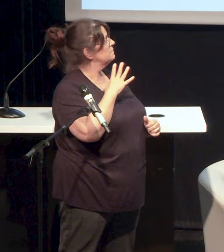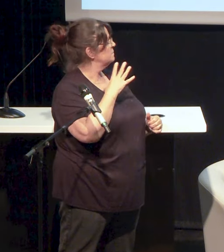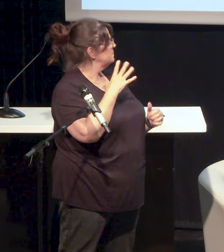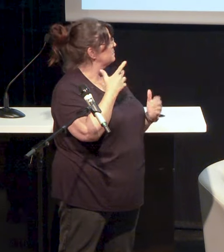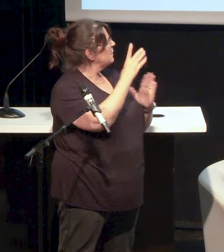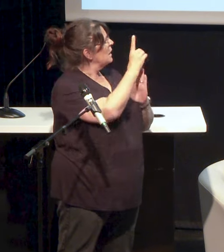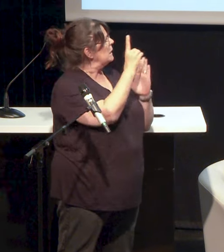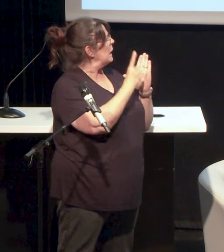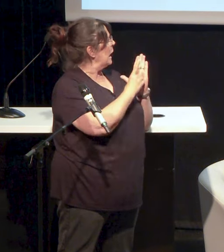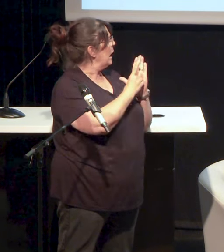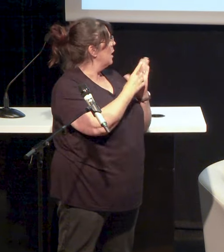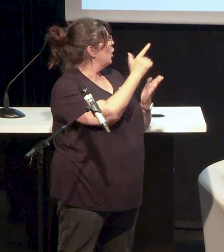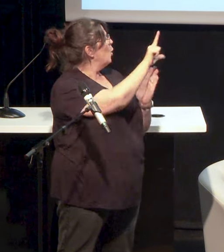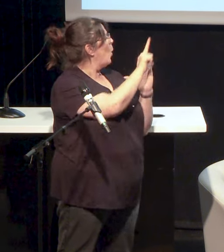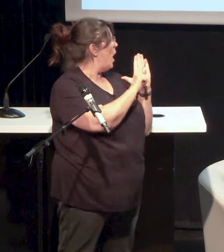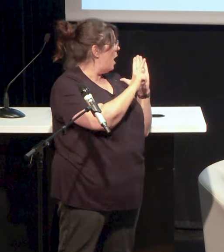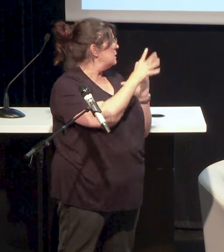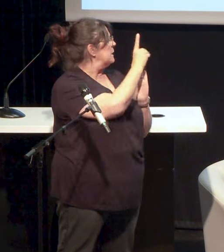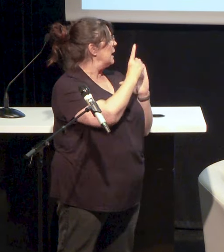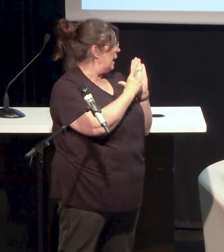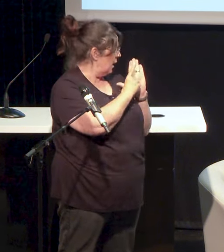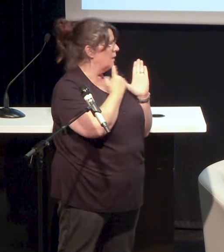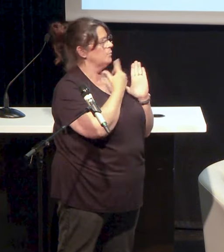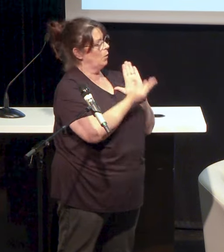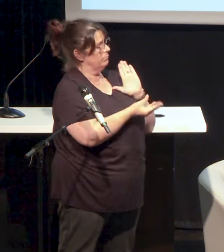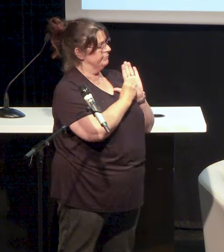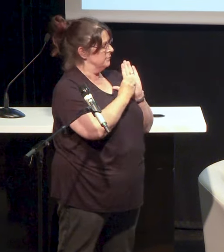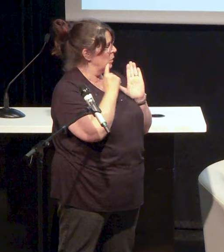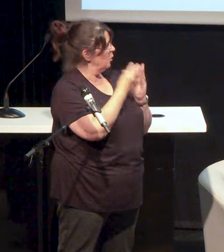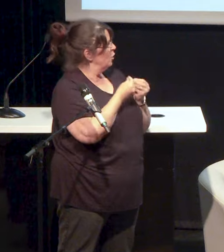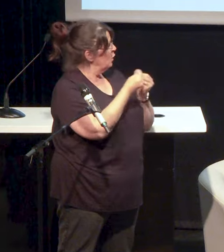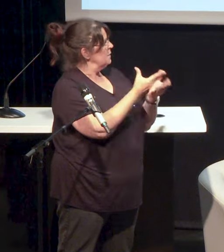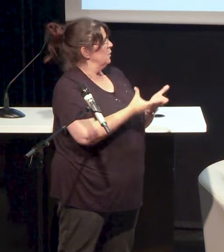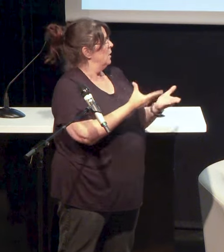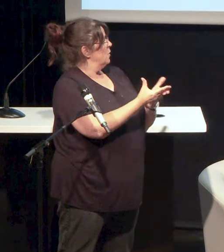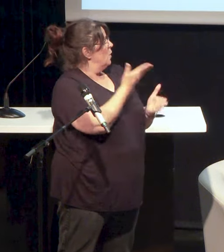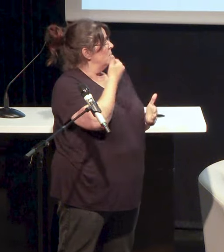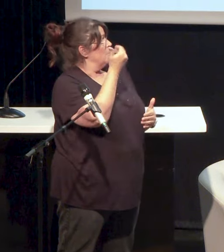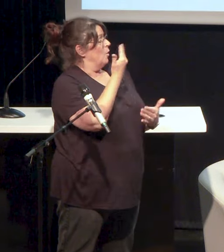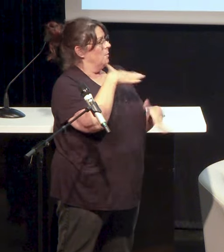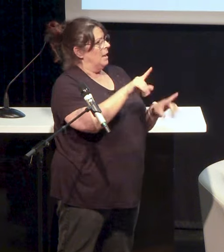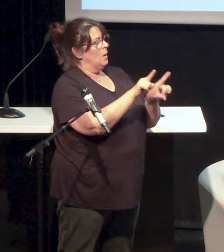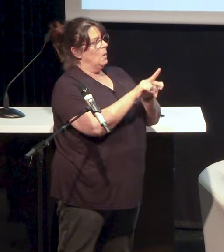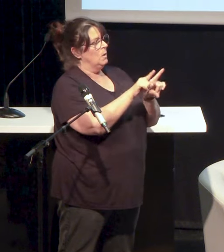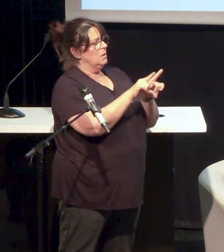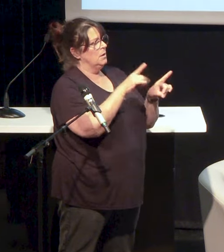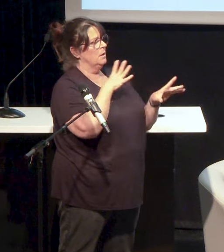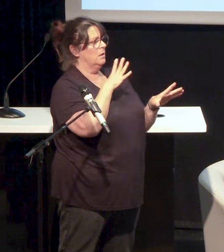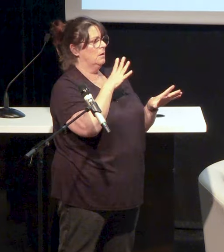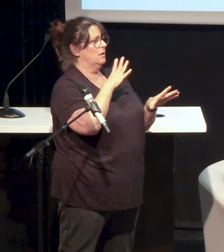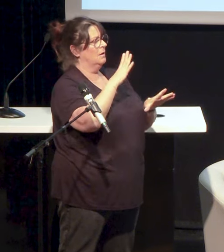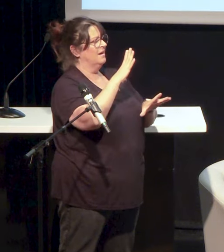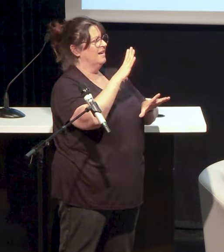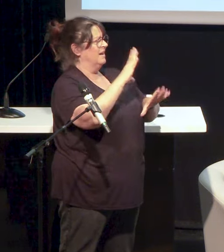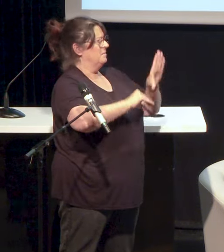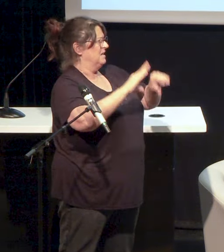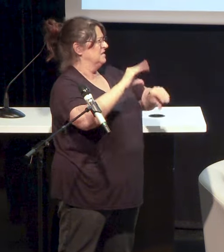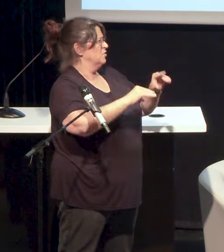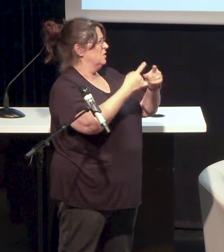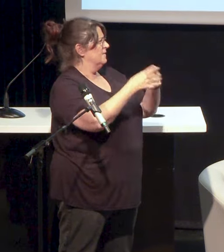qui permettent effectivement d'améliorer ces aspects-là. Et puis il y a aussi une répartition totalement